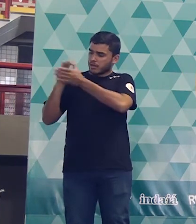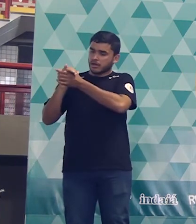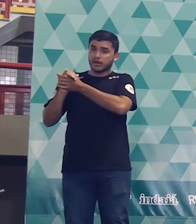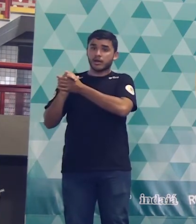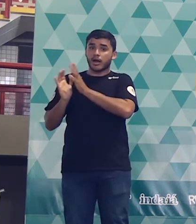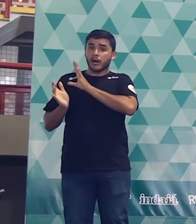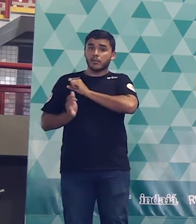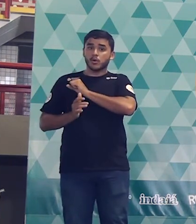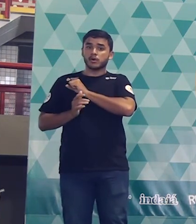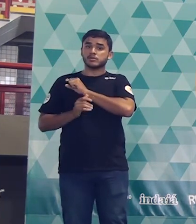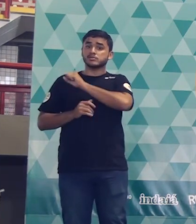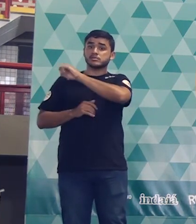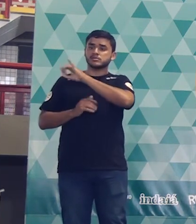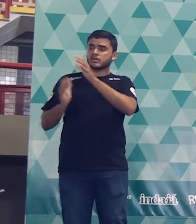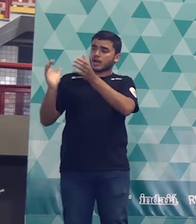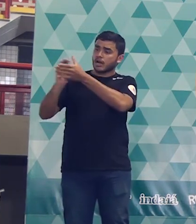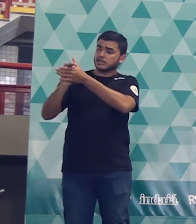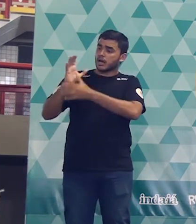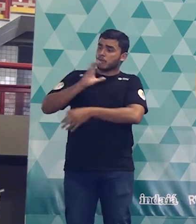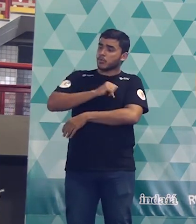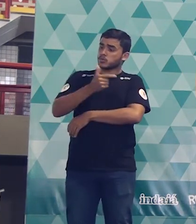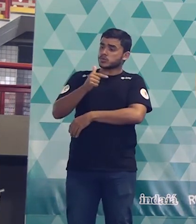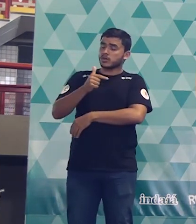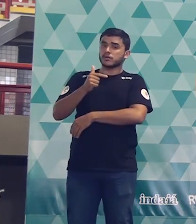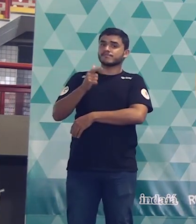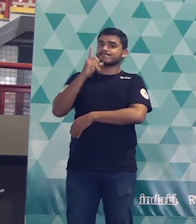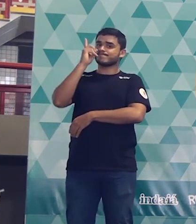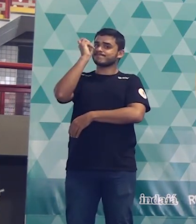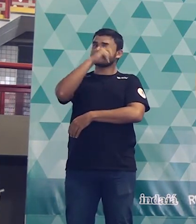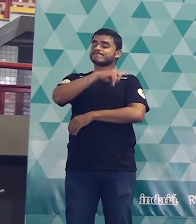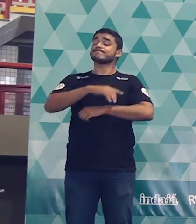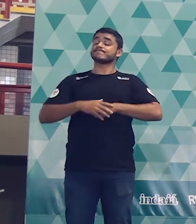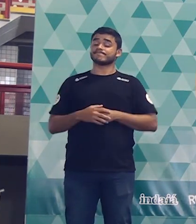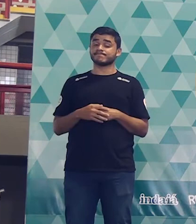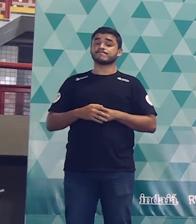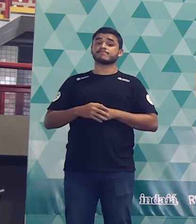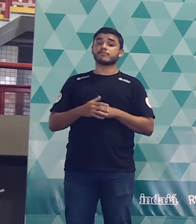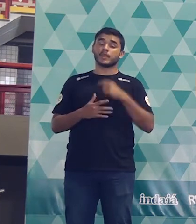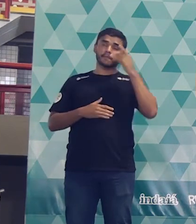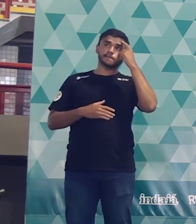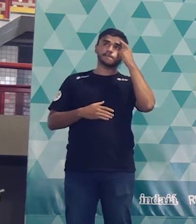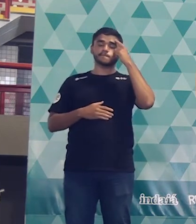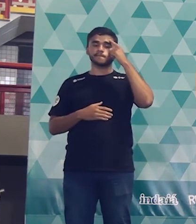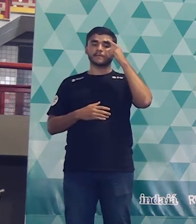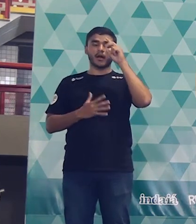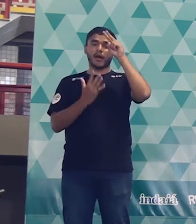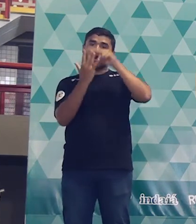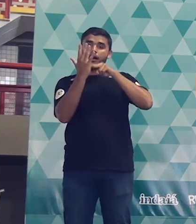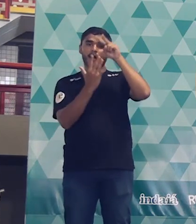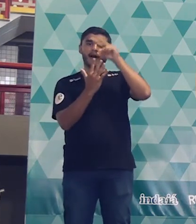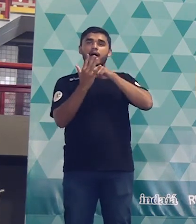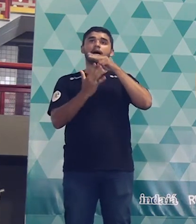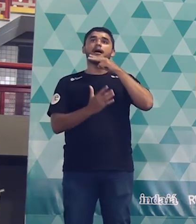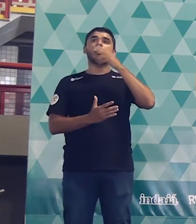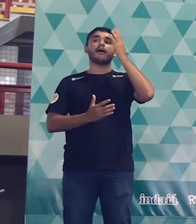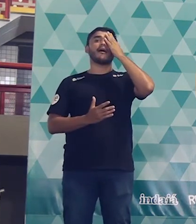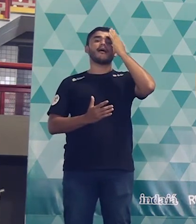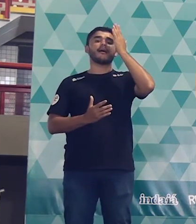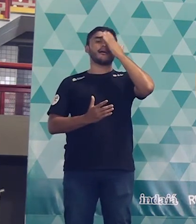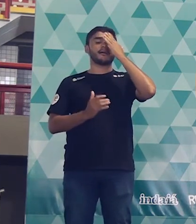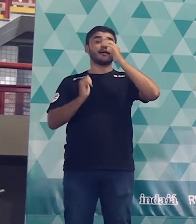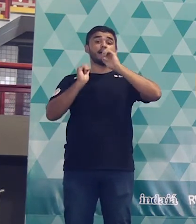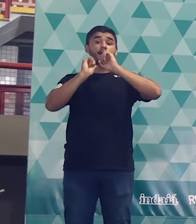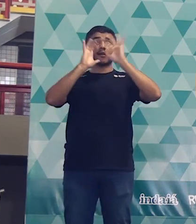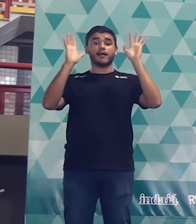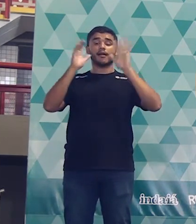você imagina? Sem ele. Essas são algumas interpretações que a gente pode fazer desse poema a partir